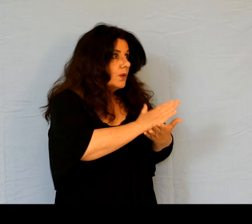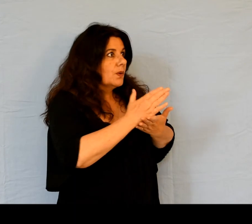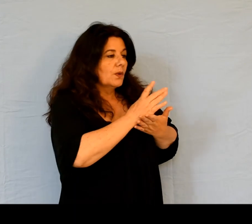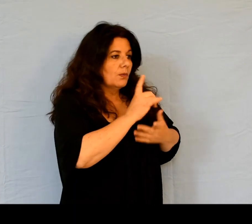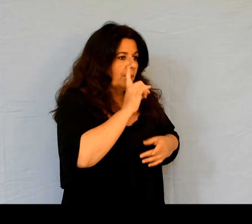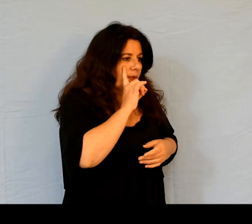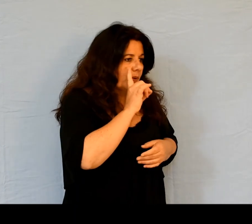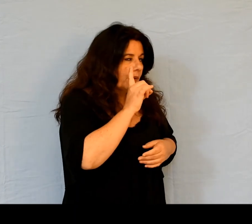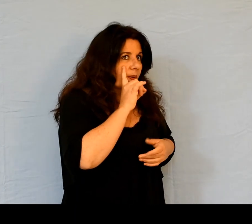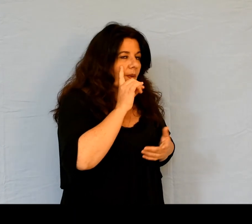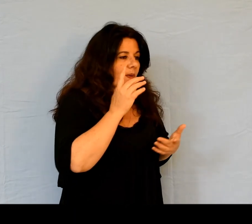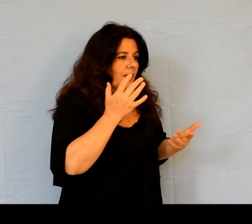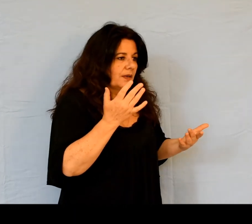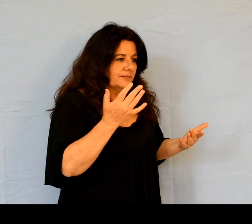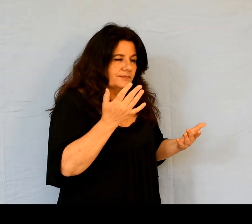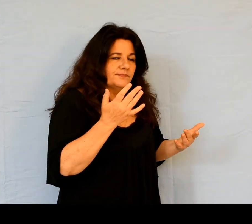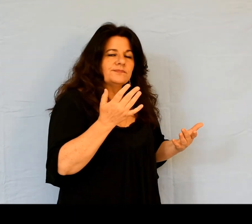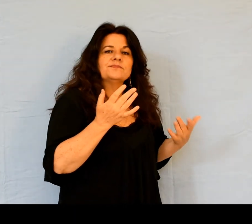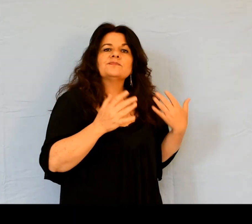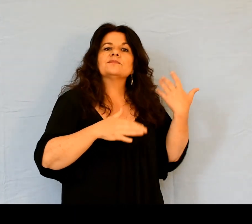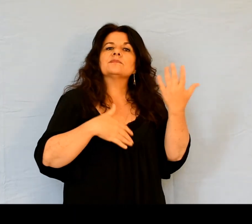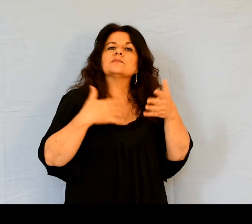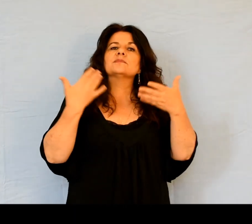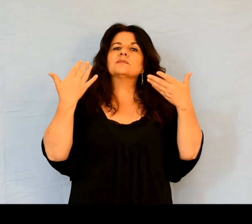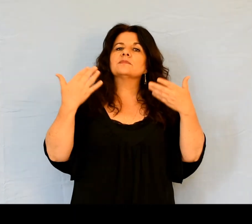Et quand ils furent montés dans la barque,